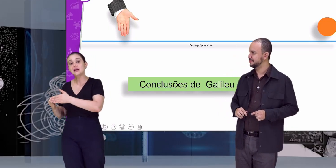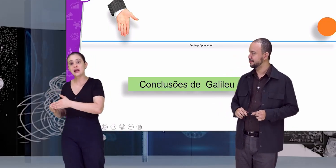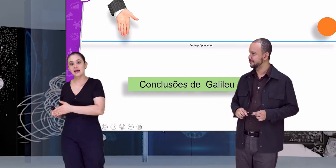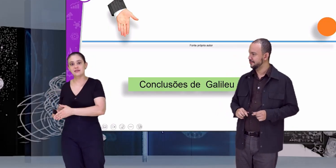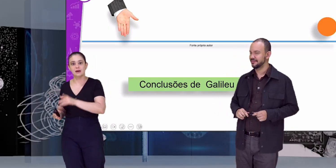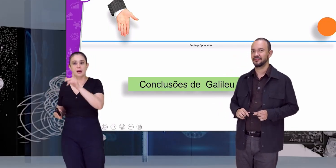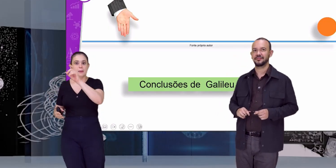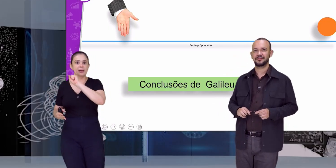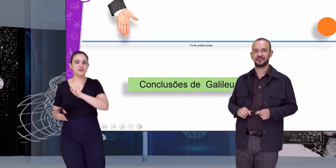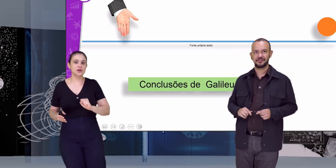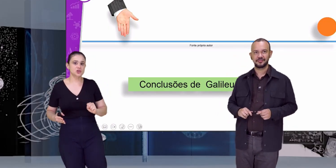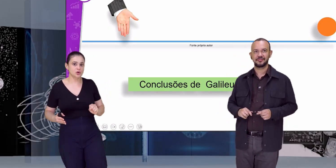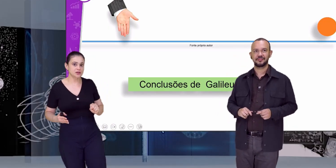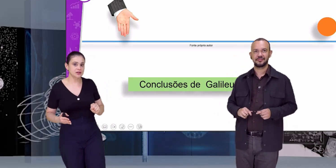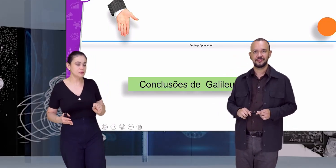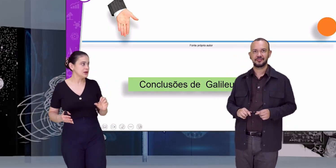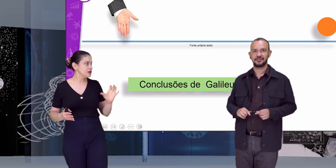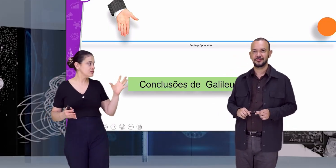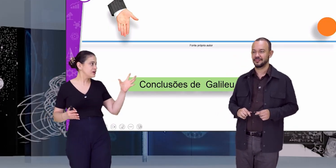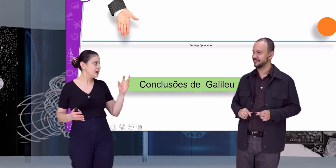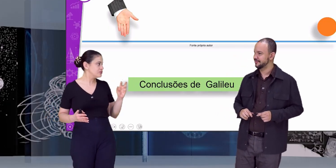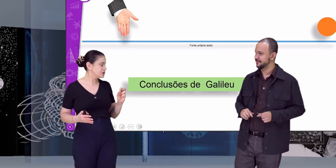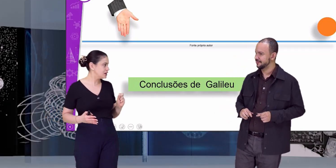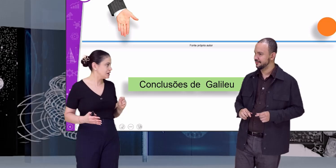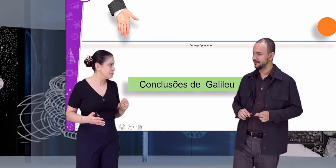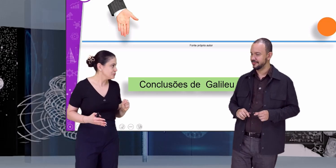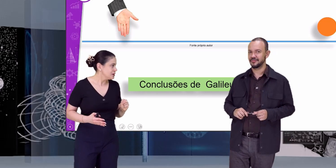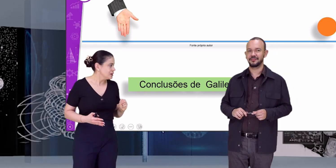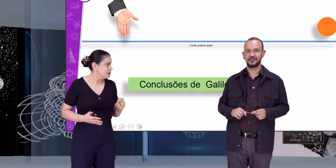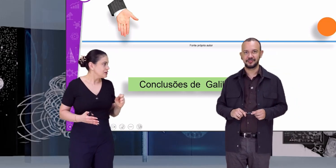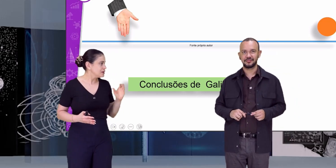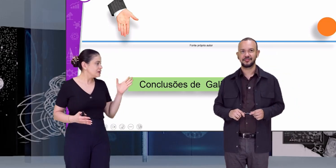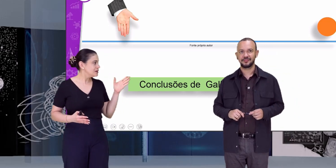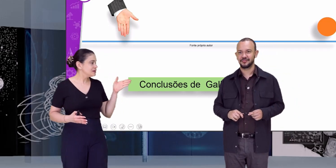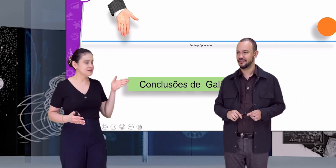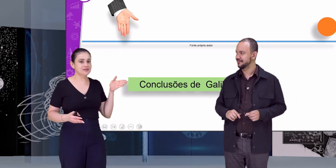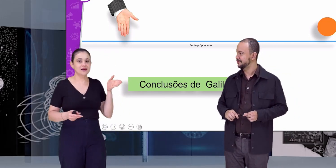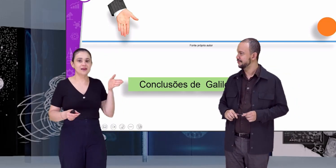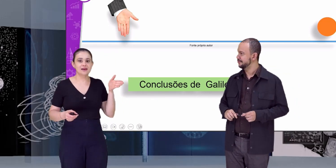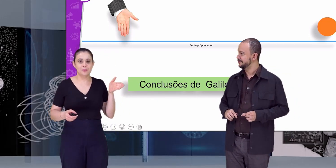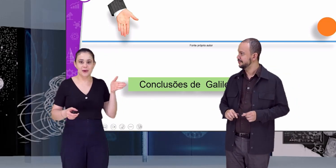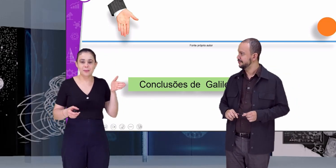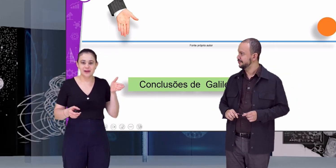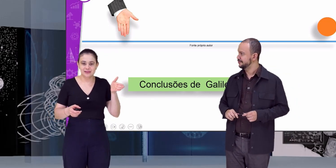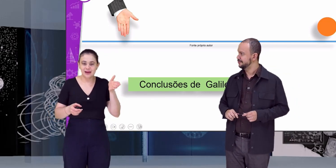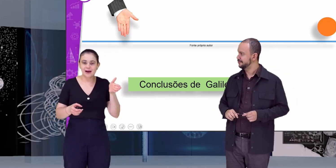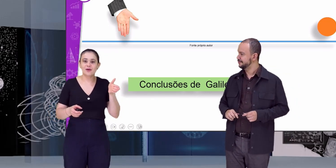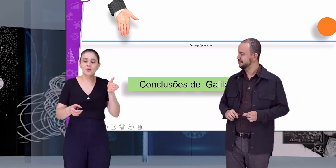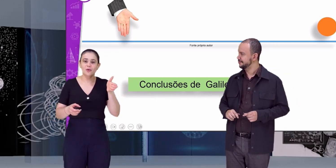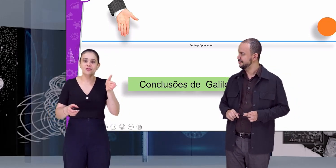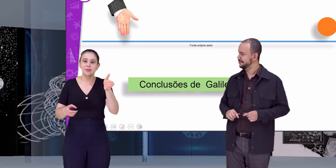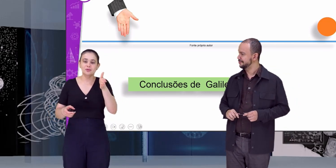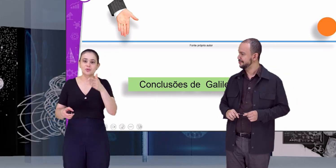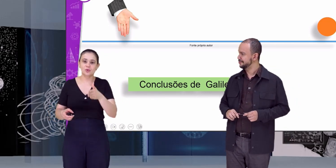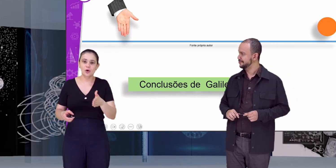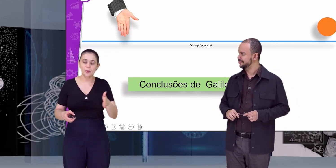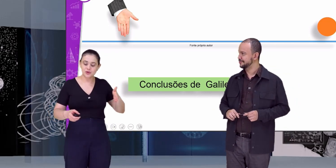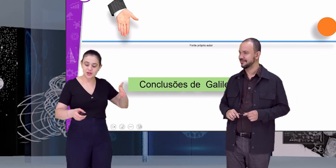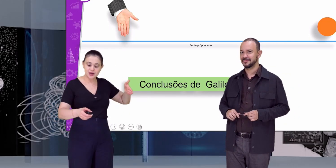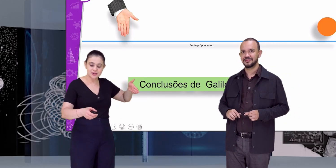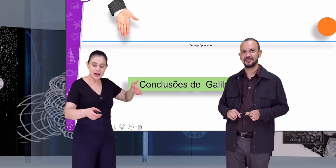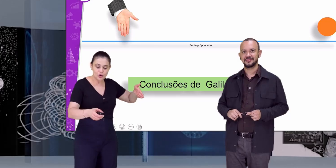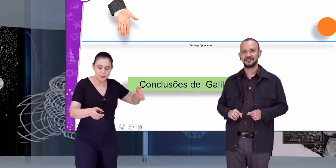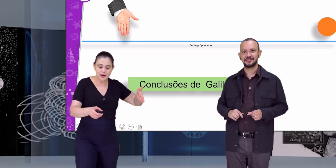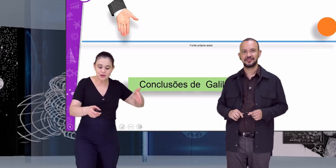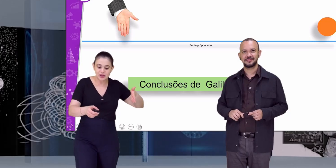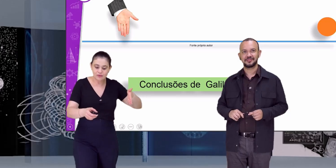de inércia. Mas o Aristóteles, Mike, ele falava o quê? Que se para ter o movimento do corpo, eu